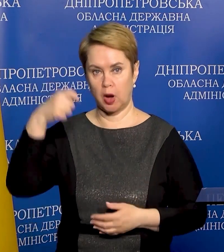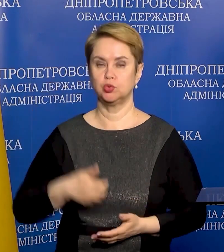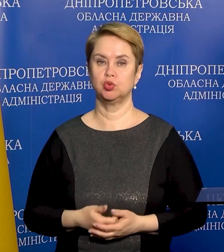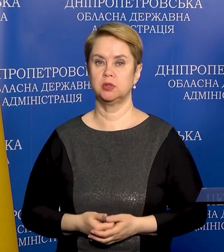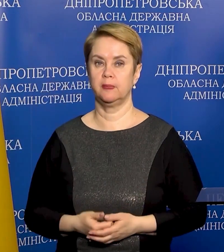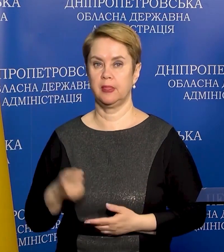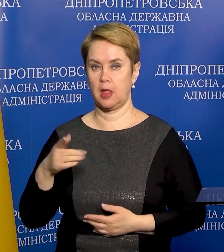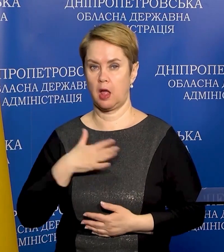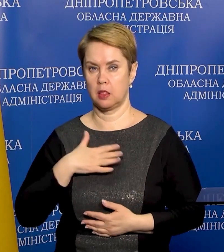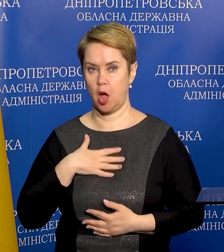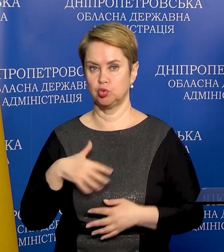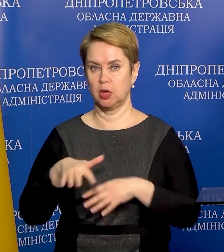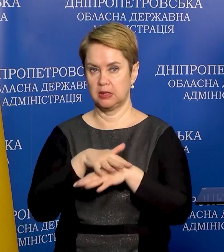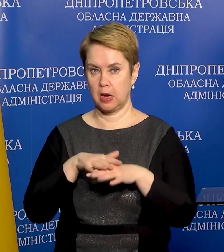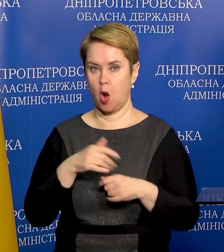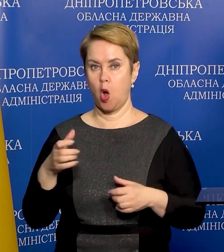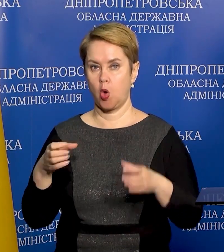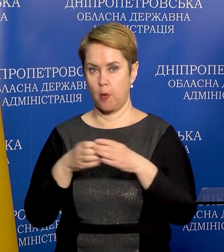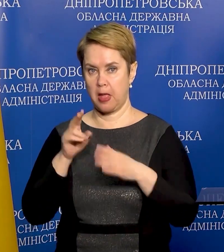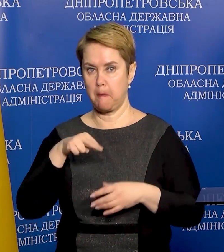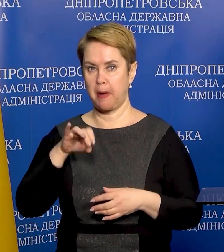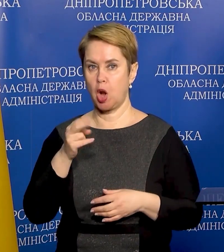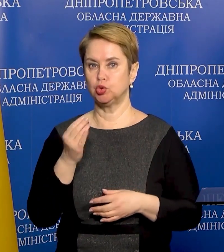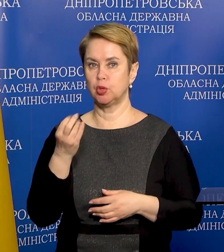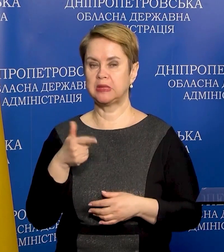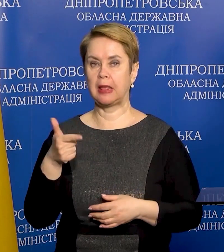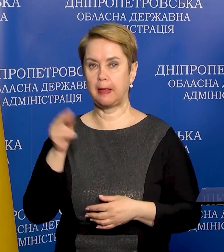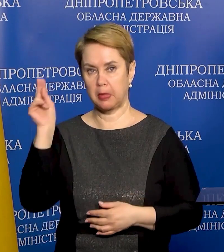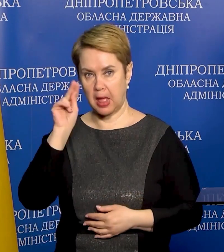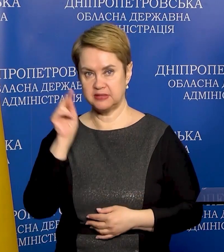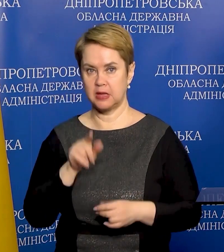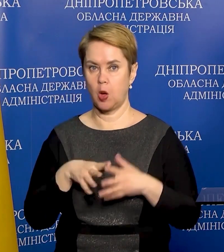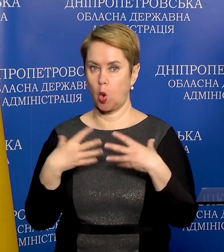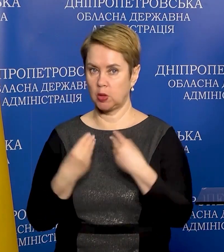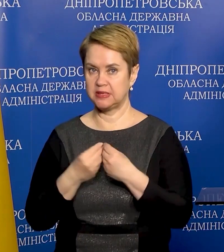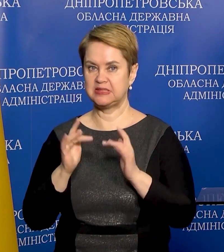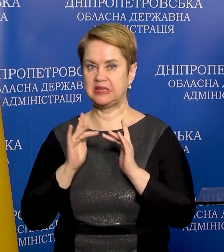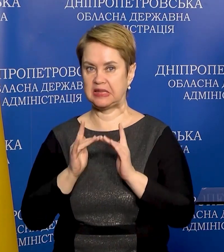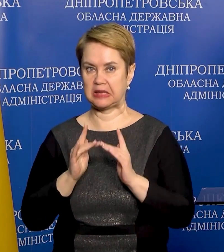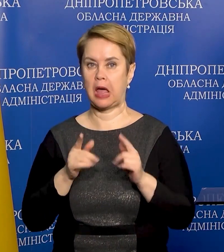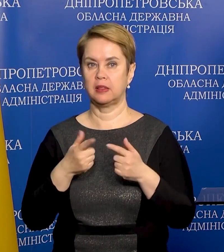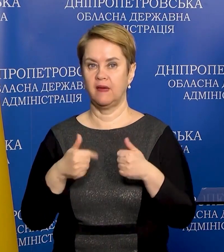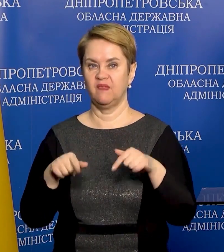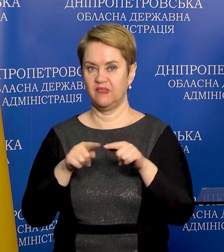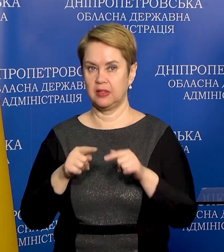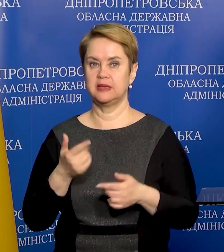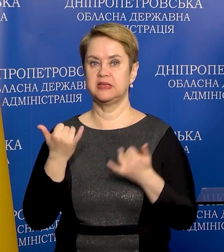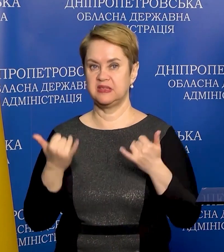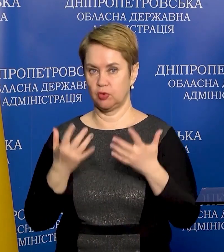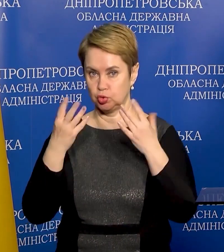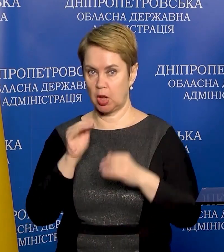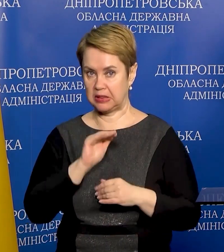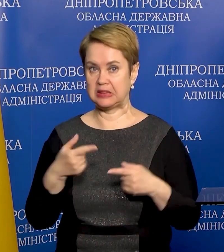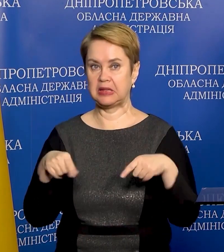Туреччини, адже на нашій території громади є Перещепинська гімназія родина з інтернатним відділенням. На сьогоднішній